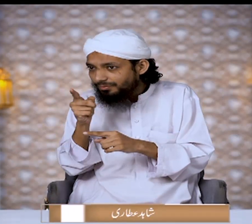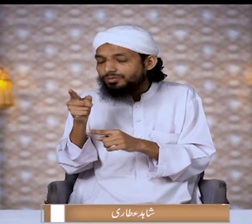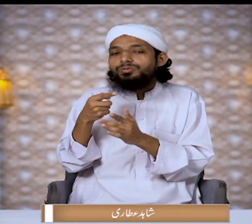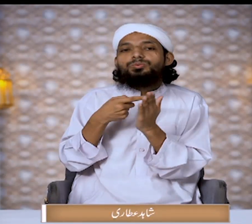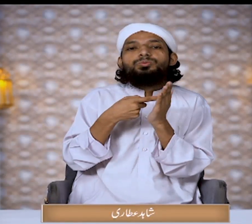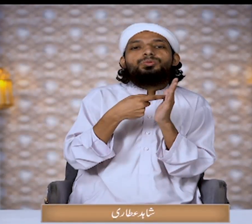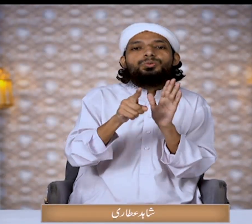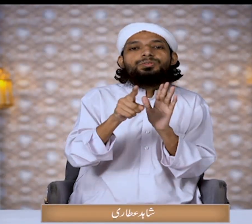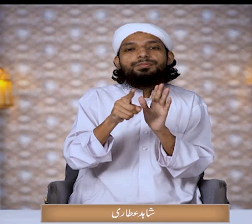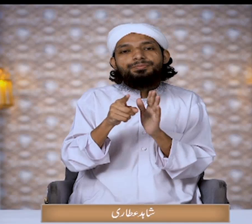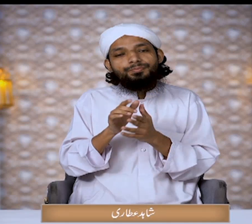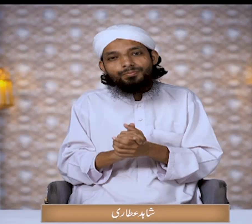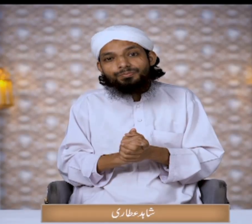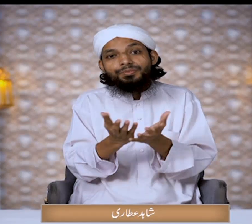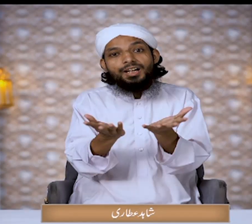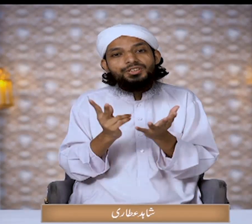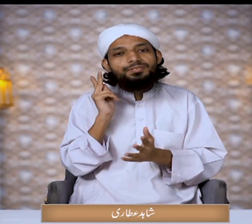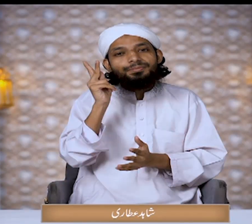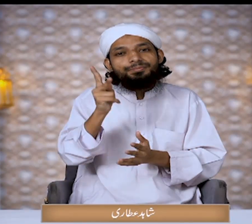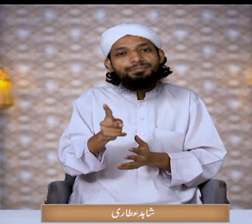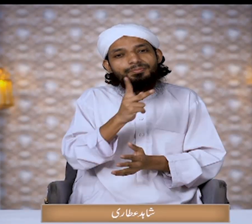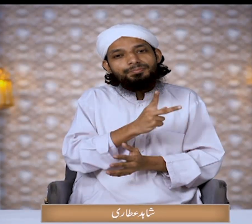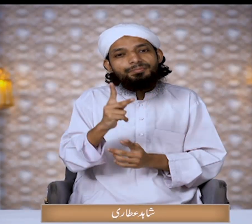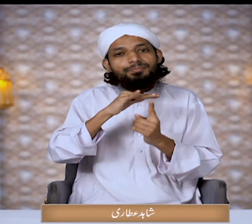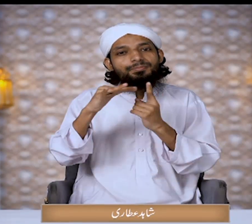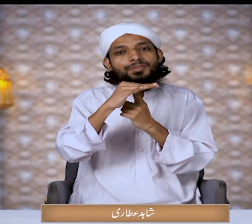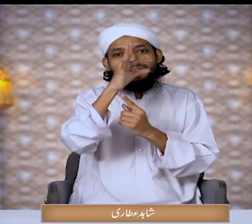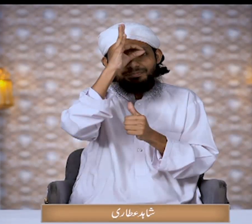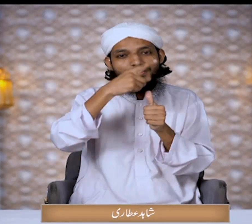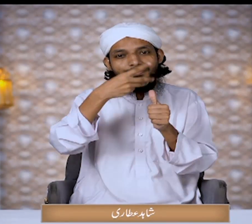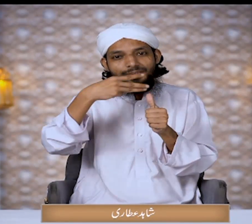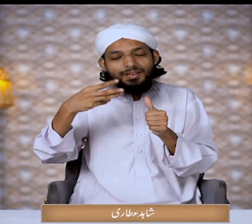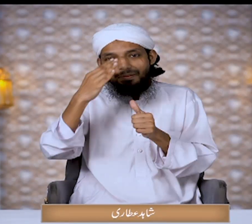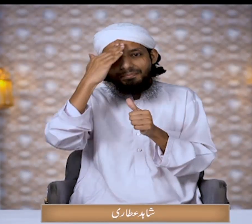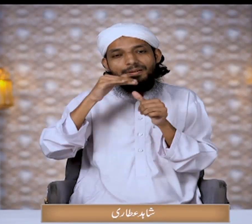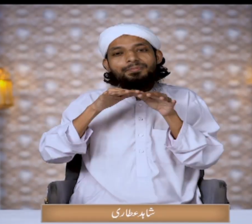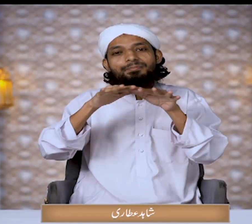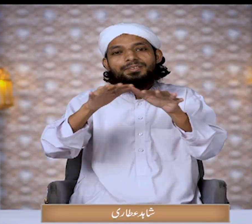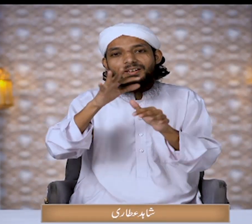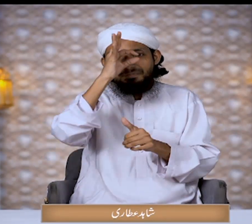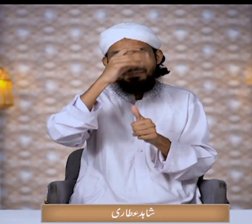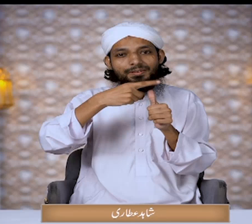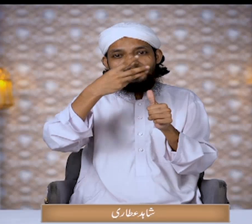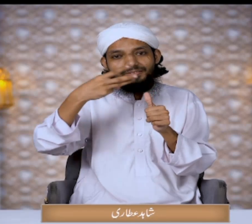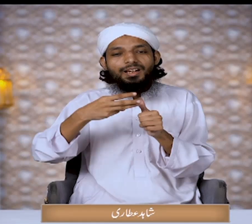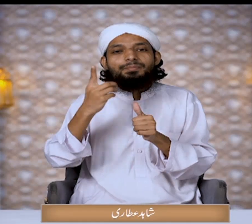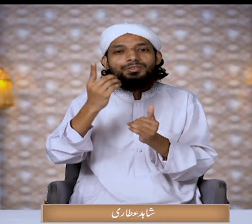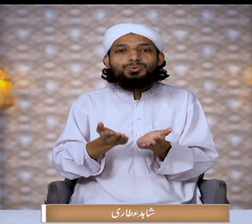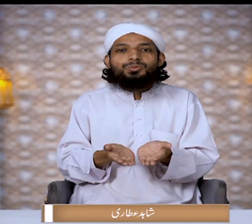کو بھی درست فرما دیا کرتے تھے. حشر تک جاری رہے فیض مرشد آپ کا، فیض کا دریا بہایا اے امام احمد رضا. اللہ پاک سے